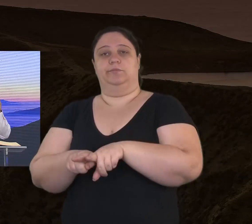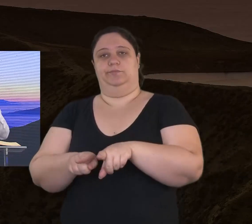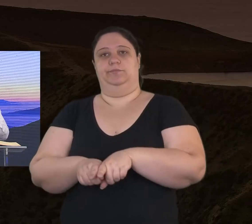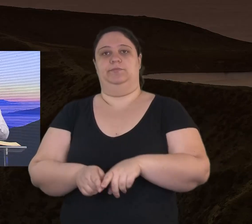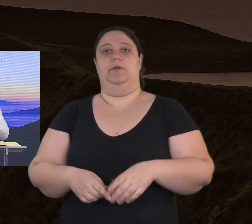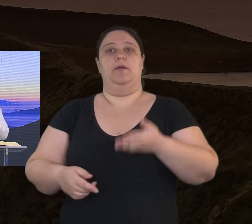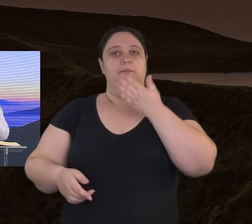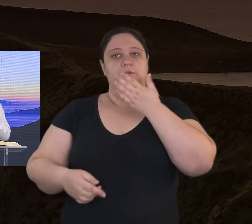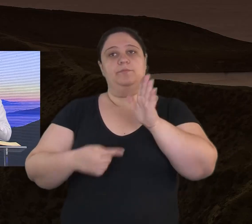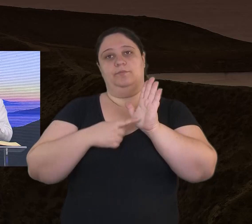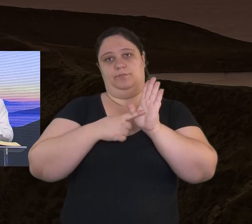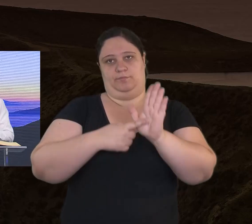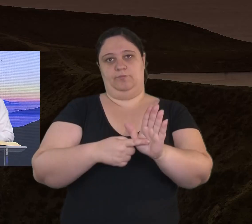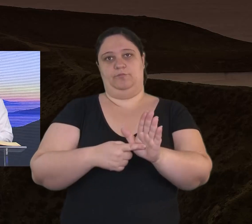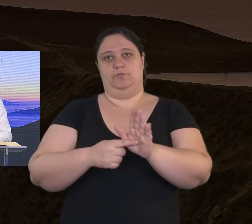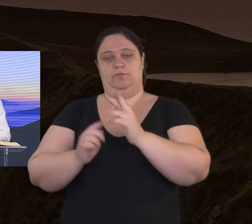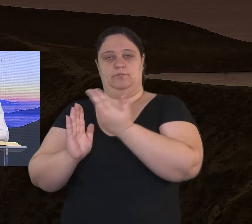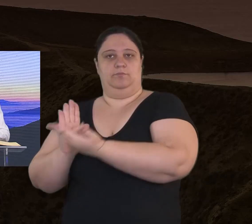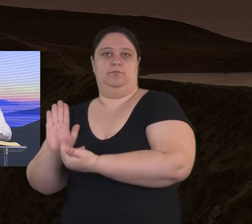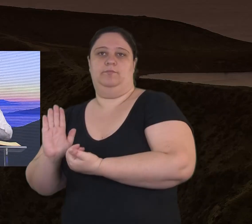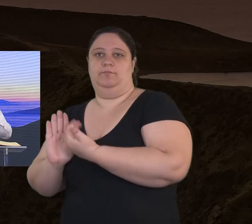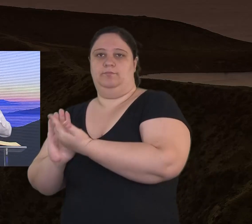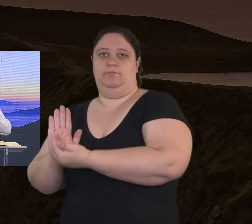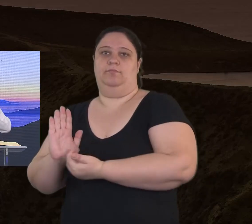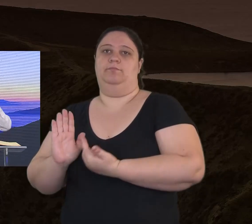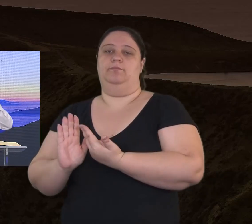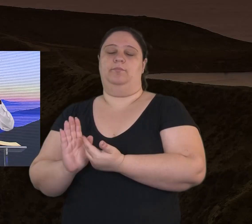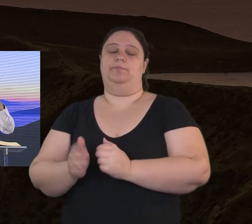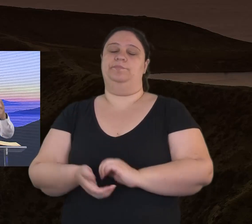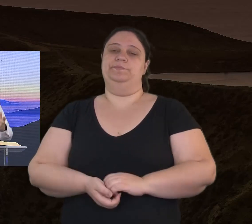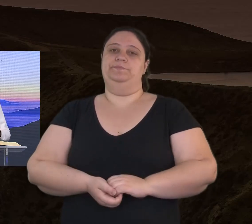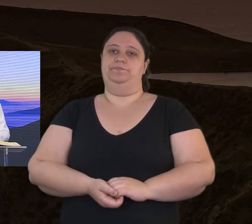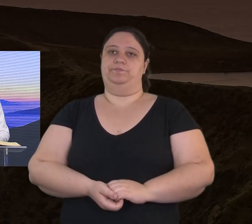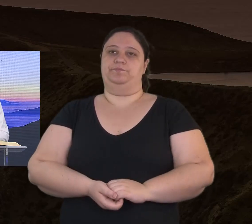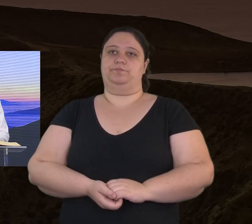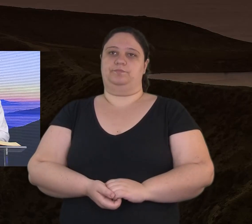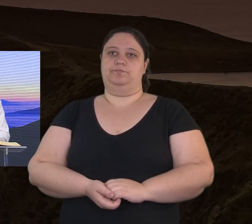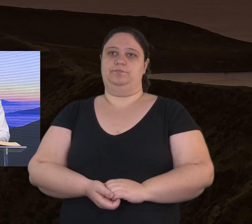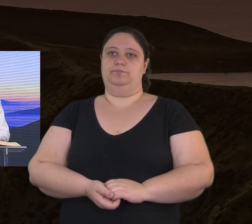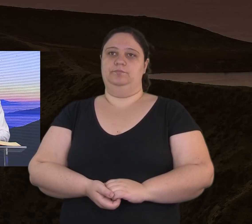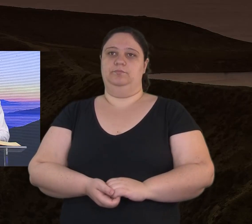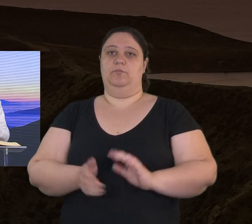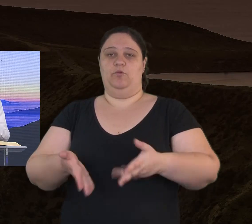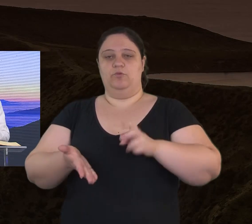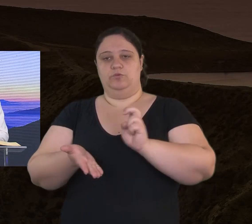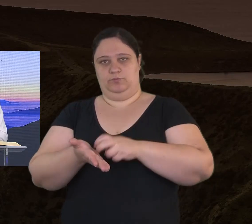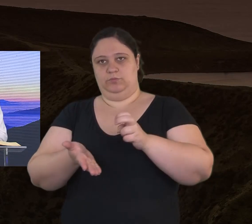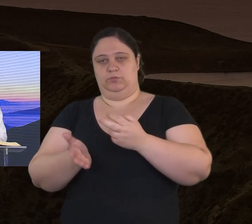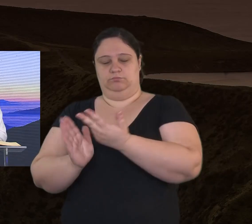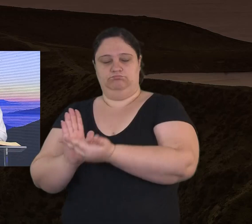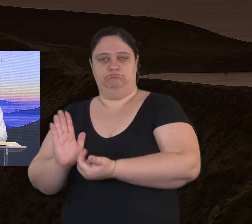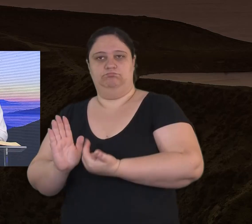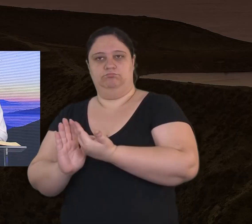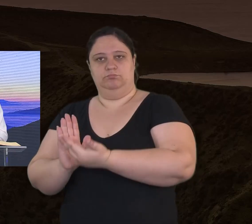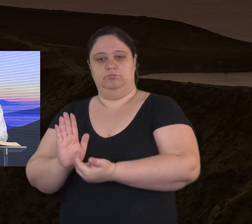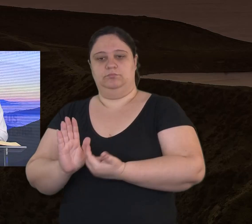para projetarem uma figura, né, que eu fiz rapidamente de manhã com a ajuda de um